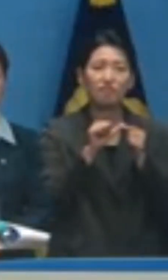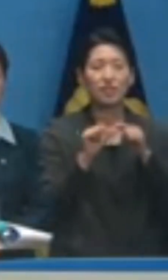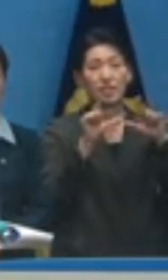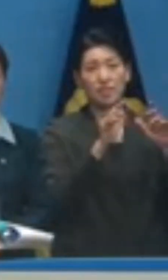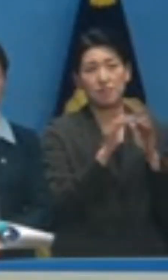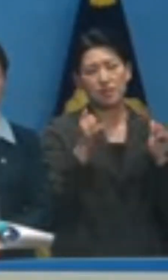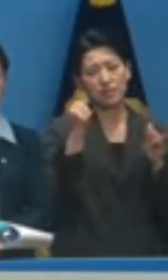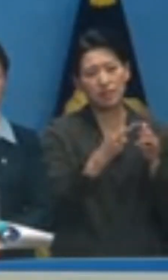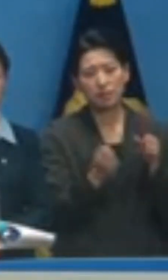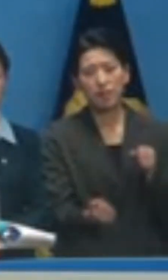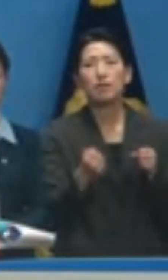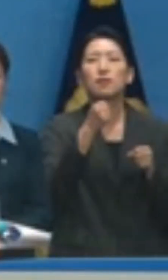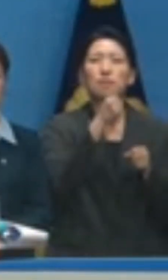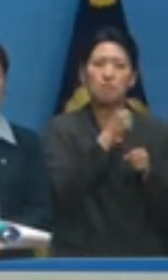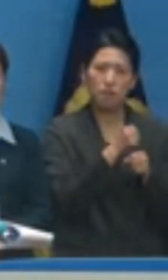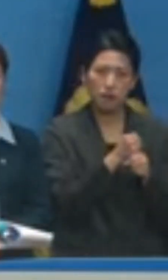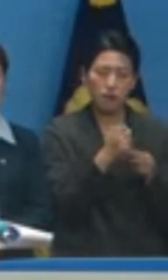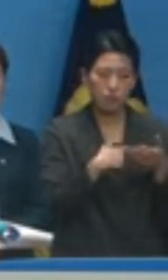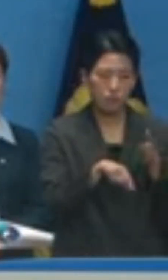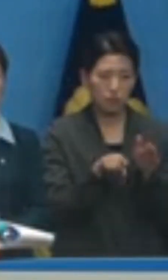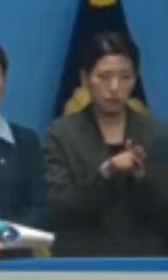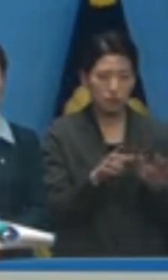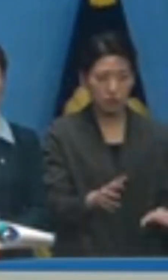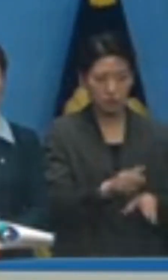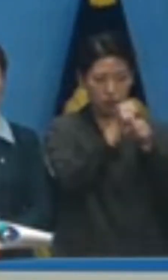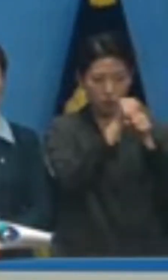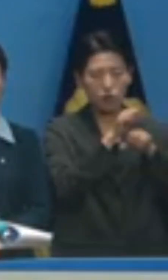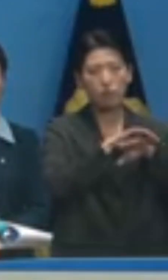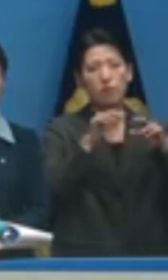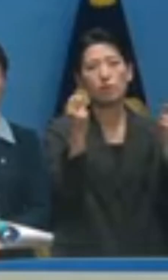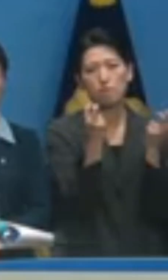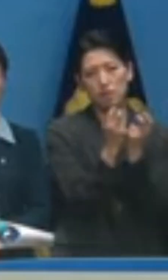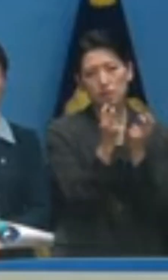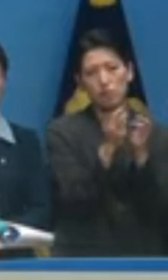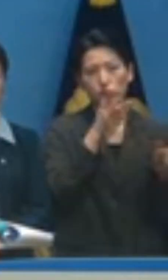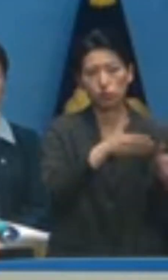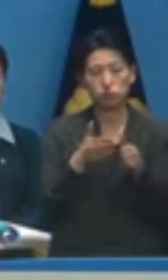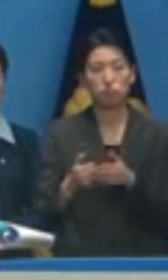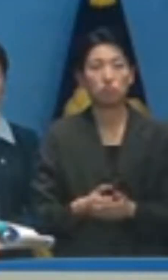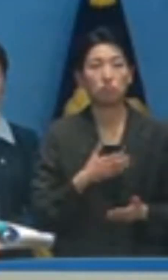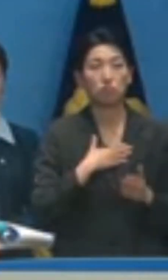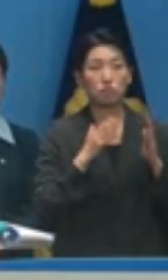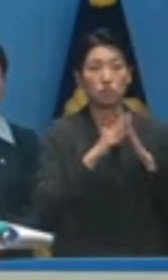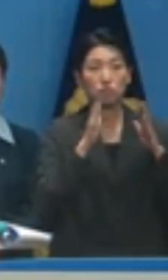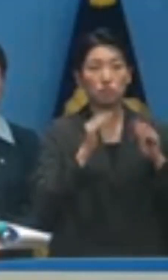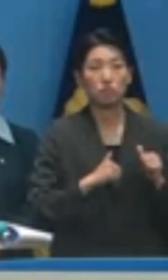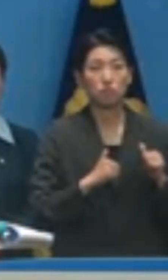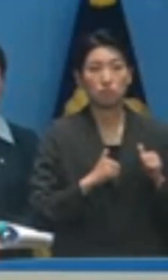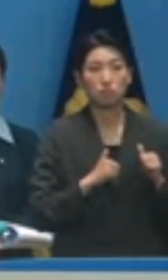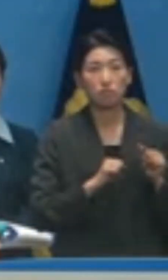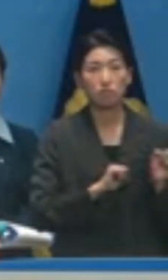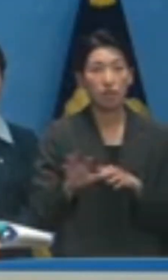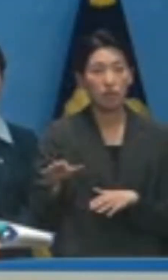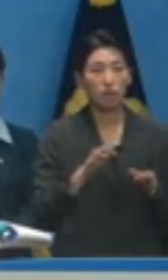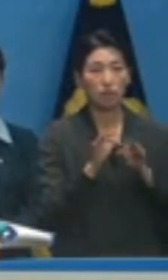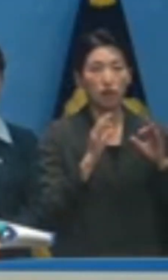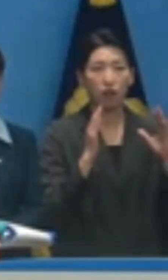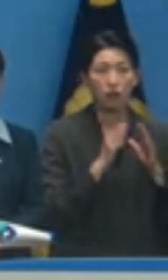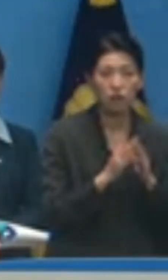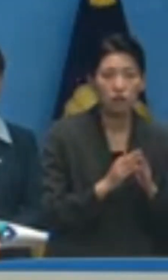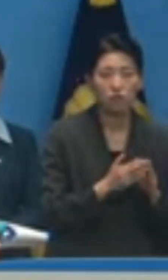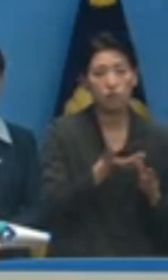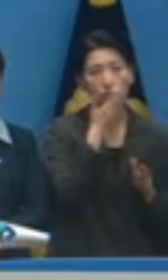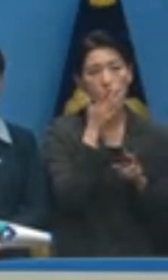위한 종합 지원 대책을 마련해야 합니다. 주민들은 단순히 집을 잃는 것뿐만 아니라 사업장,